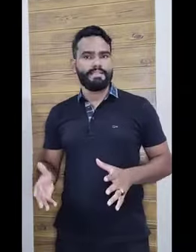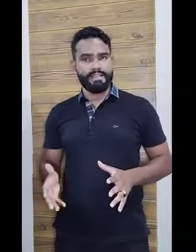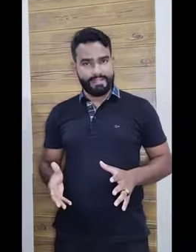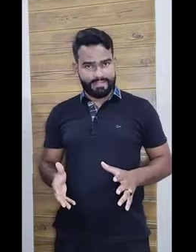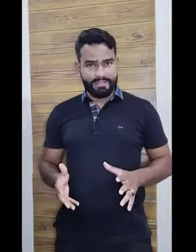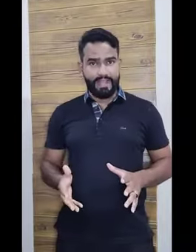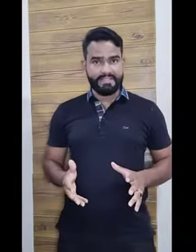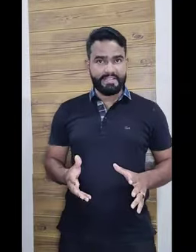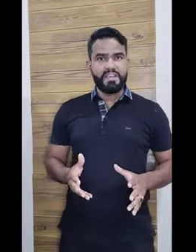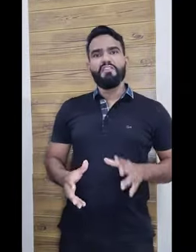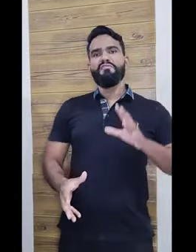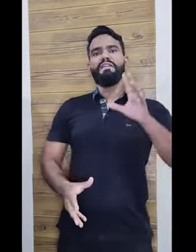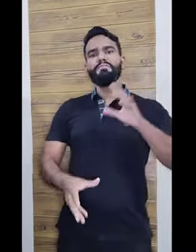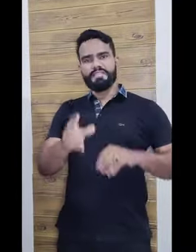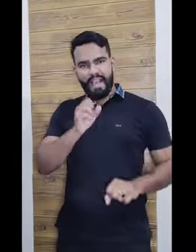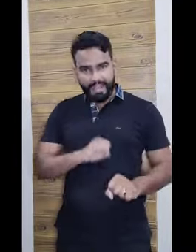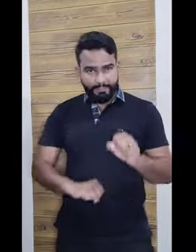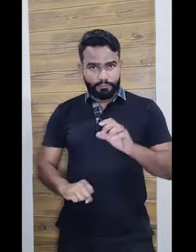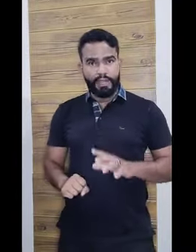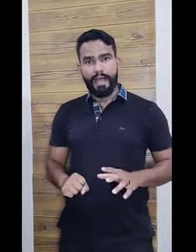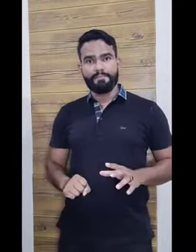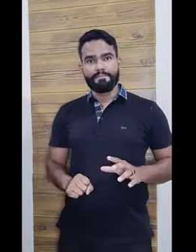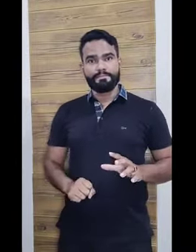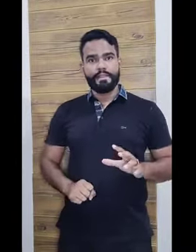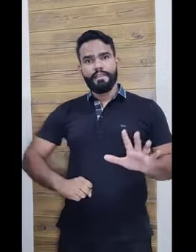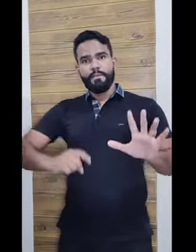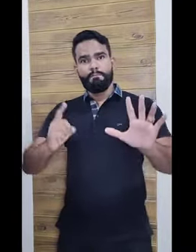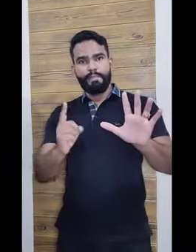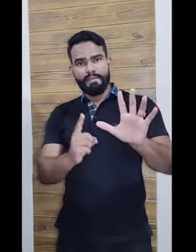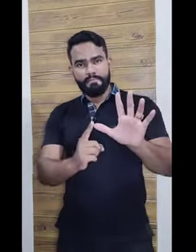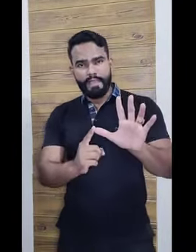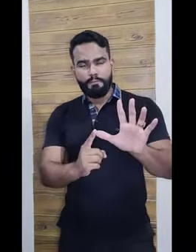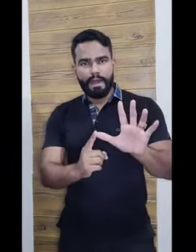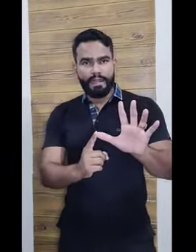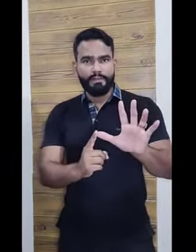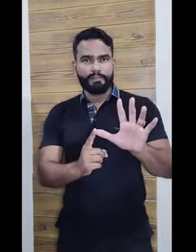brasileira de sinais. Vamos recapitular? Primeiro parâmetro,